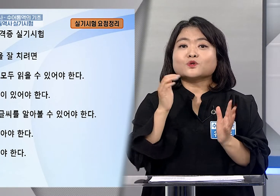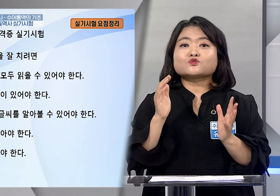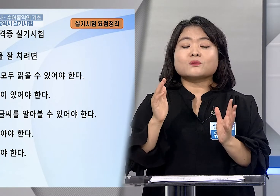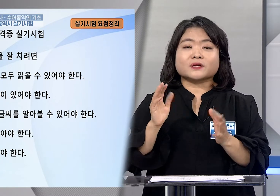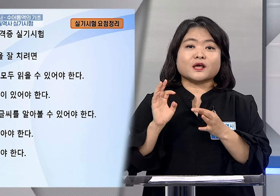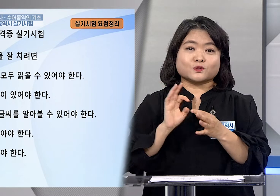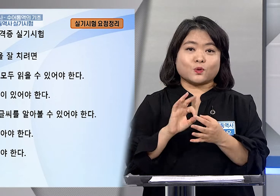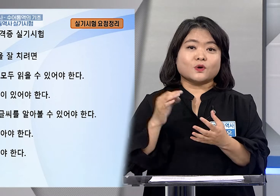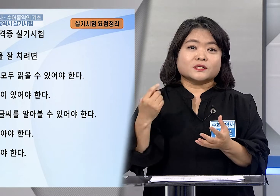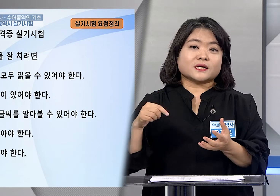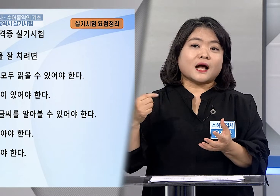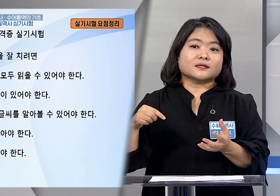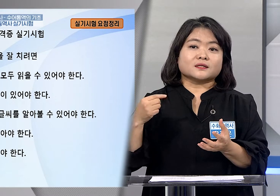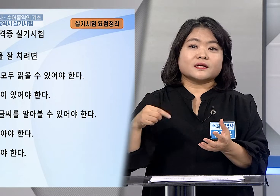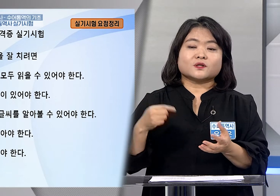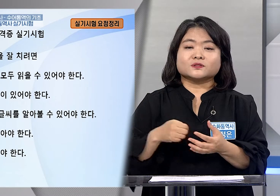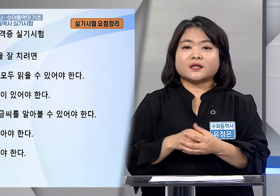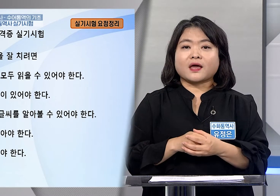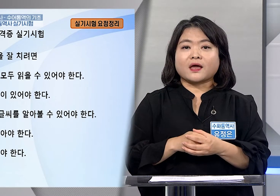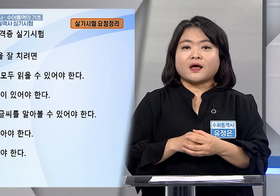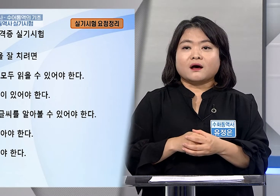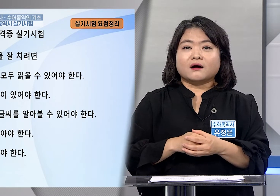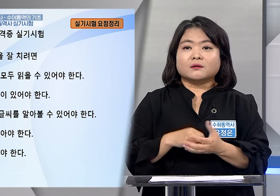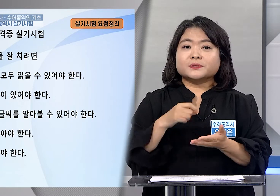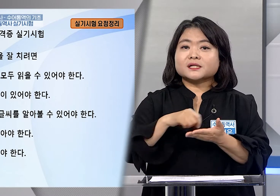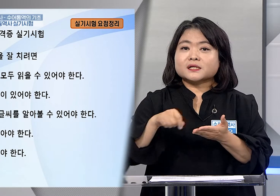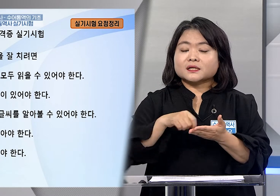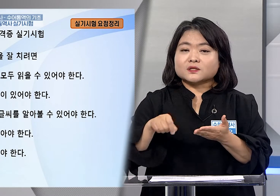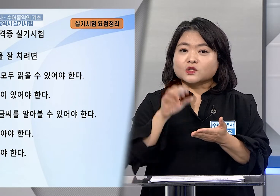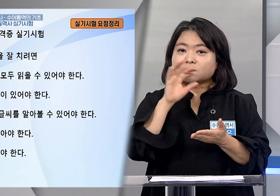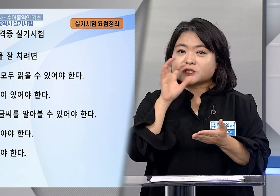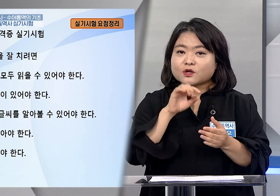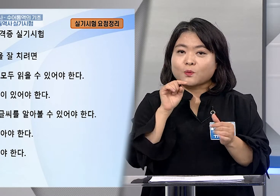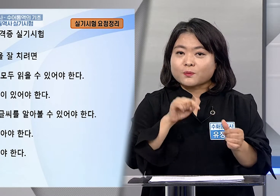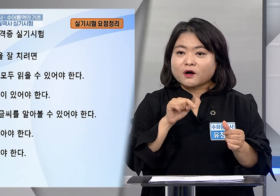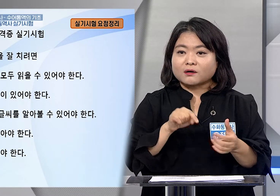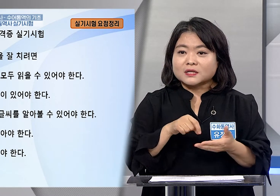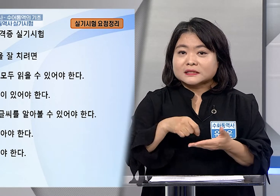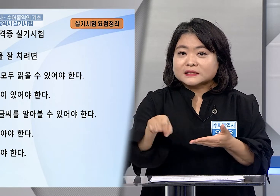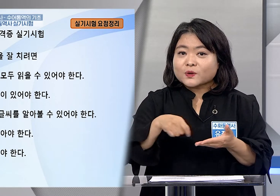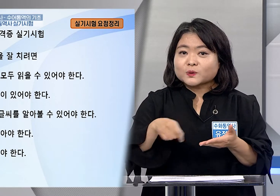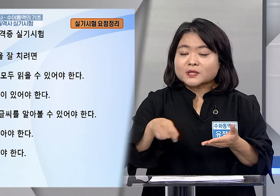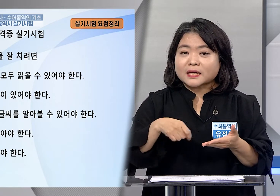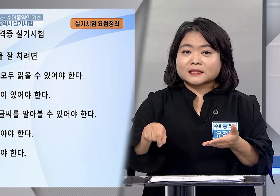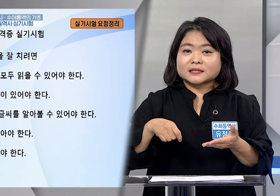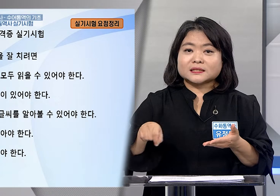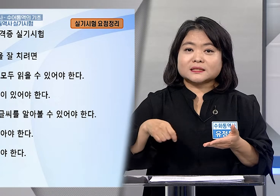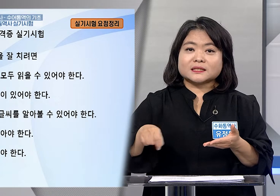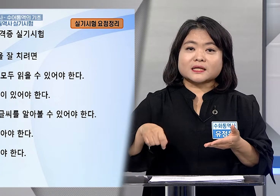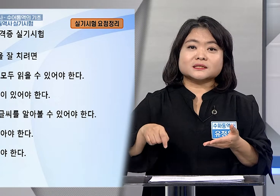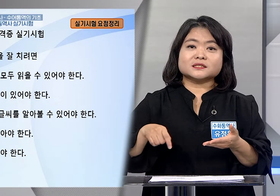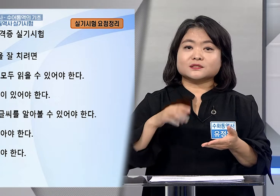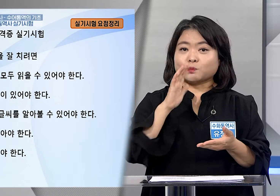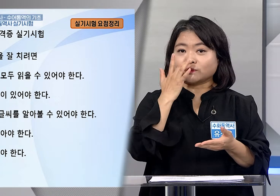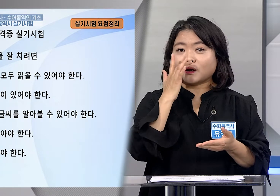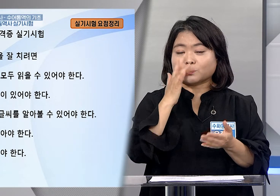수업을 계속 제가 강의를 했었는데 필기 연습을 시켜보면 의외로 자기의 글씨를 못 알아보는